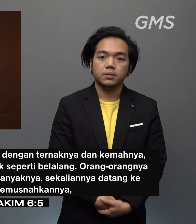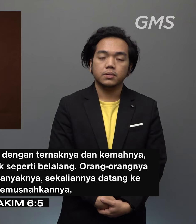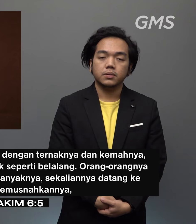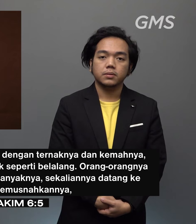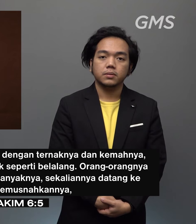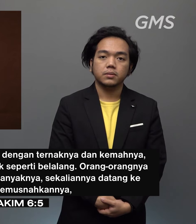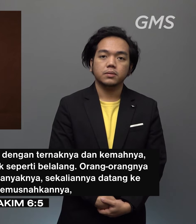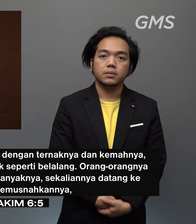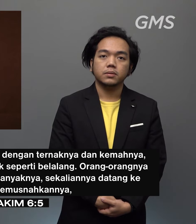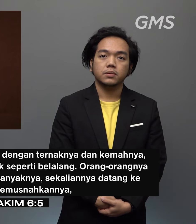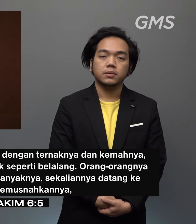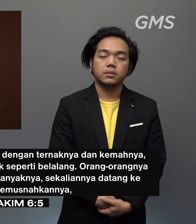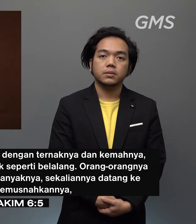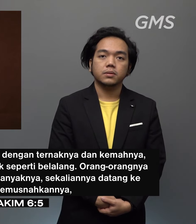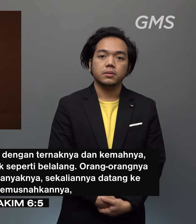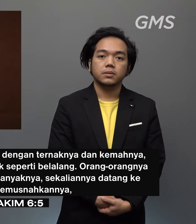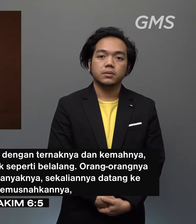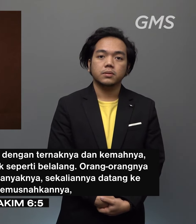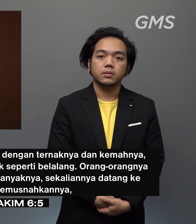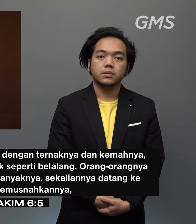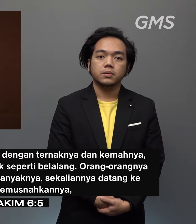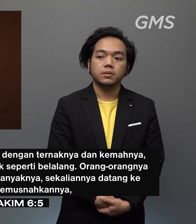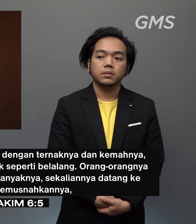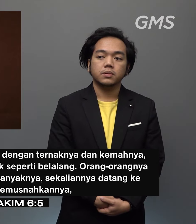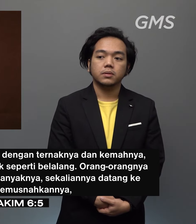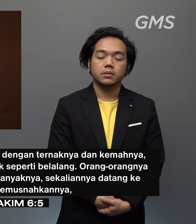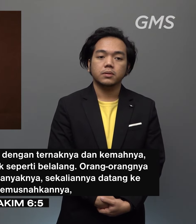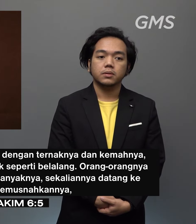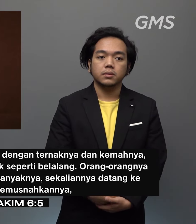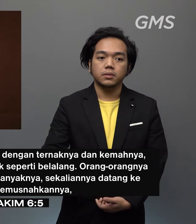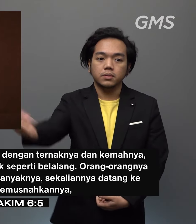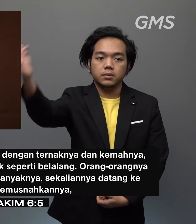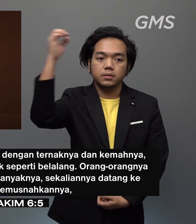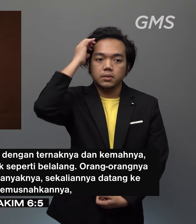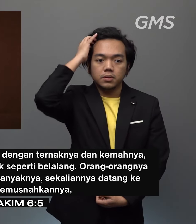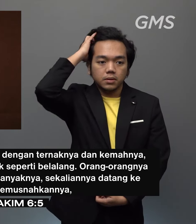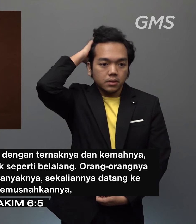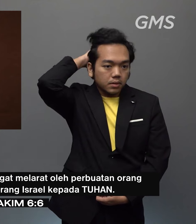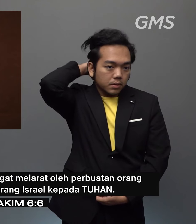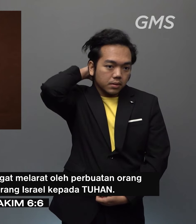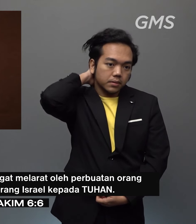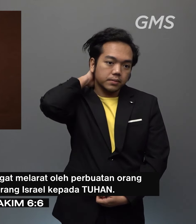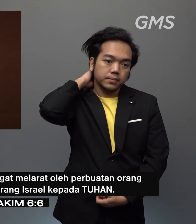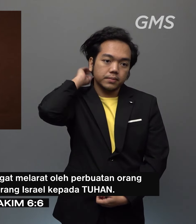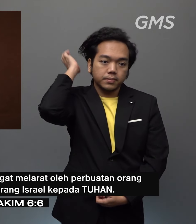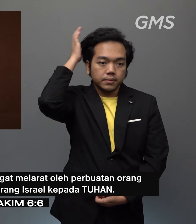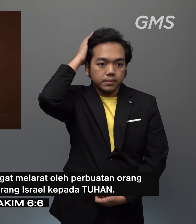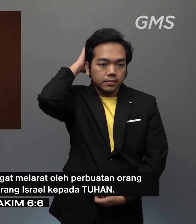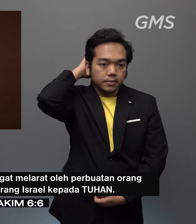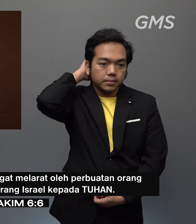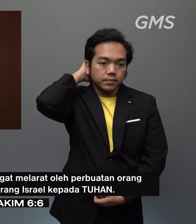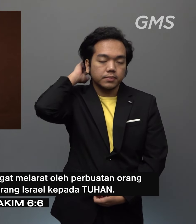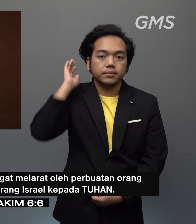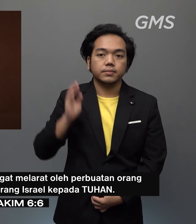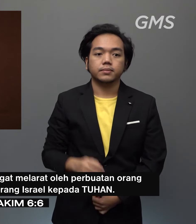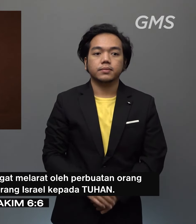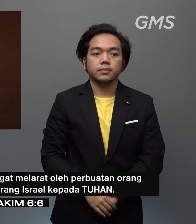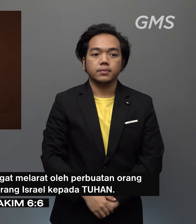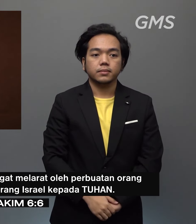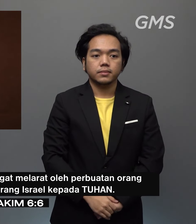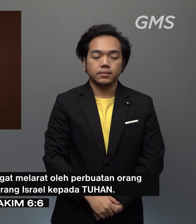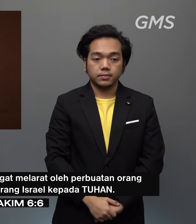tidak terhitung banyaknya, sekaliannya datang ke negeri itu untuk memusnahkannya. Ayat selanjutnya, sehingga orang